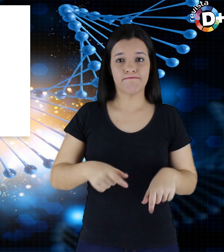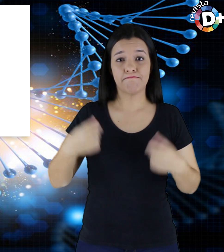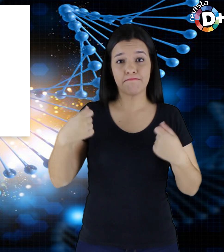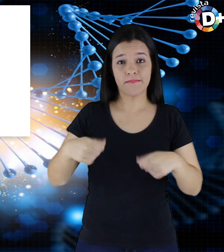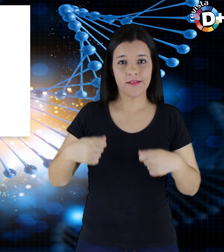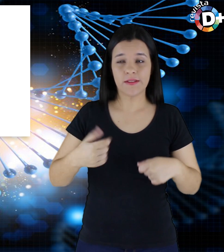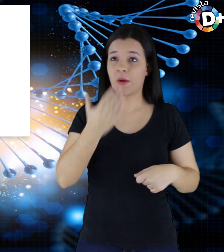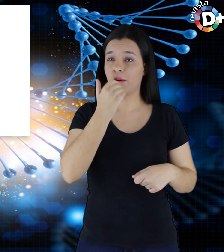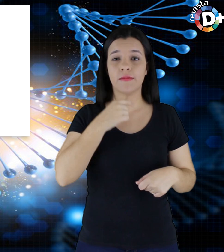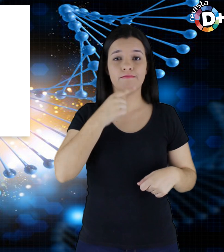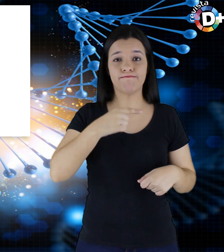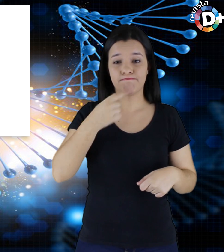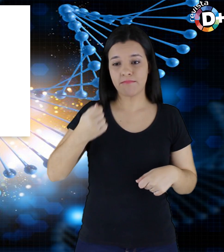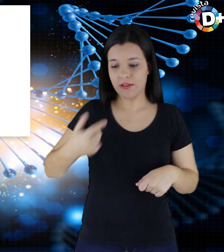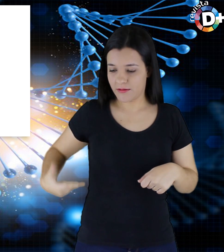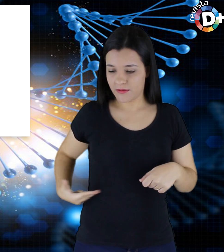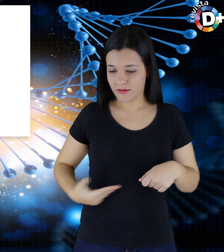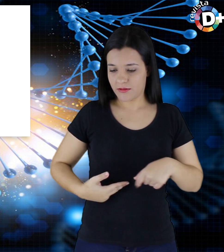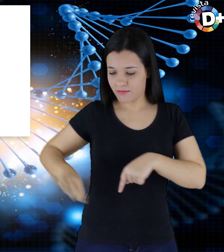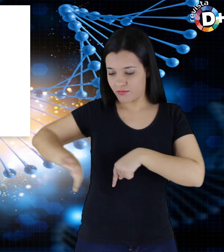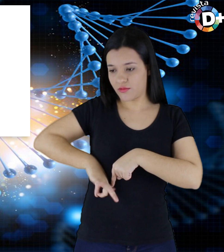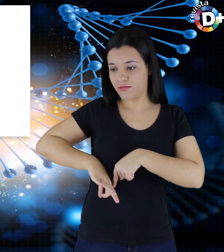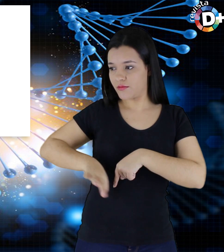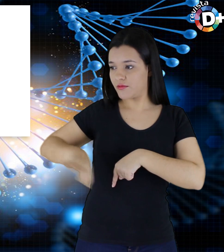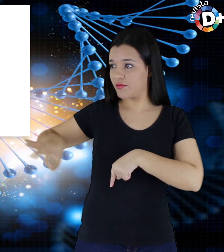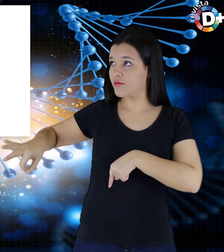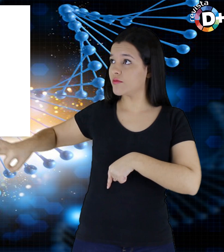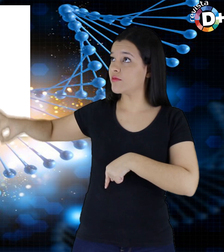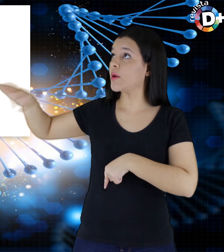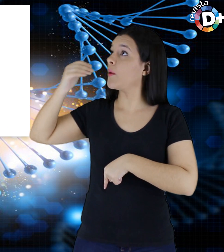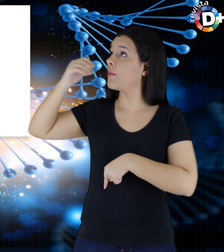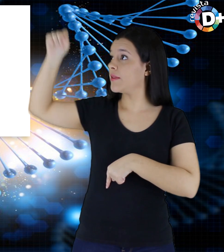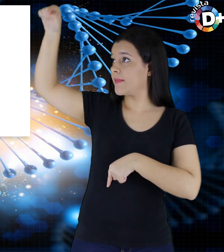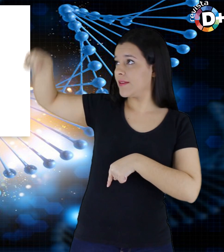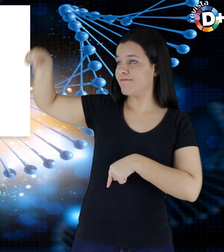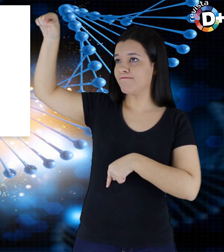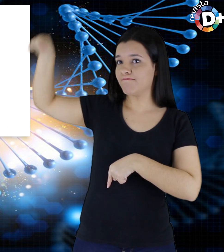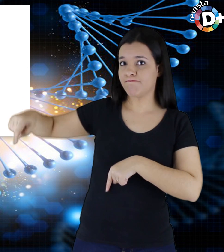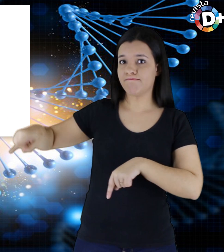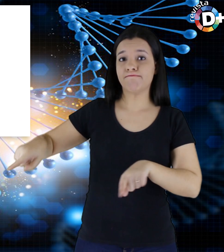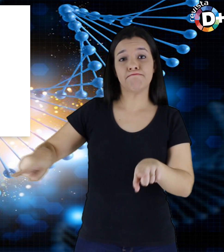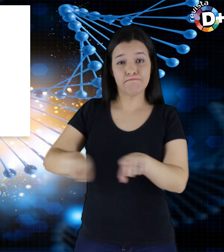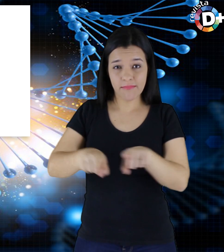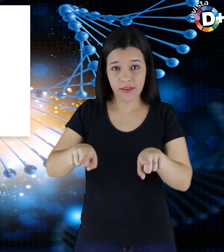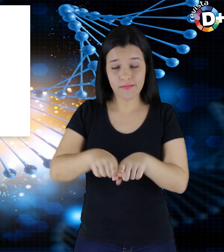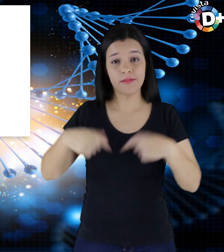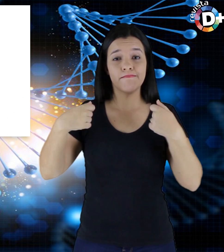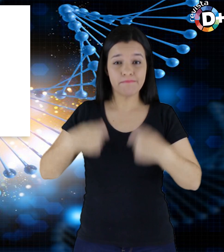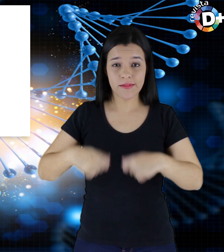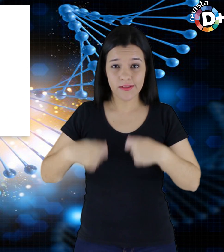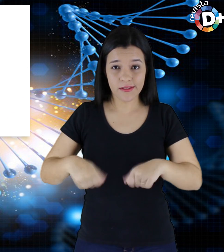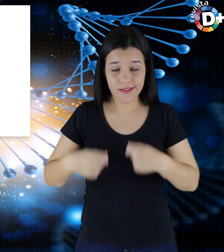cirurgia para colocação de sonda e gastrostomia. Além disso,